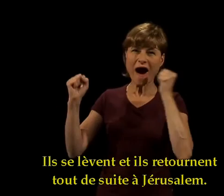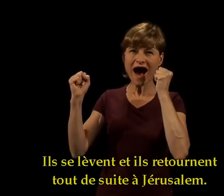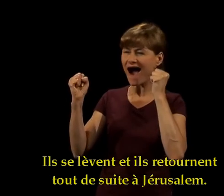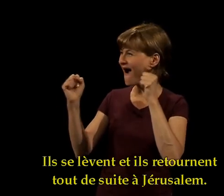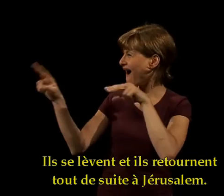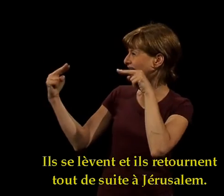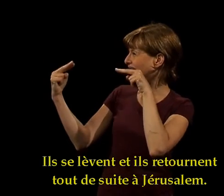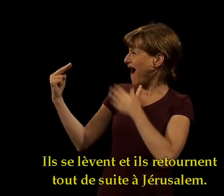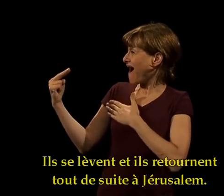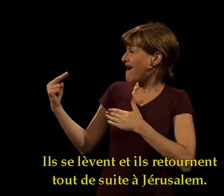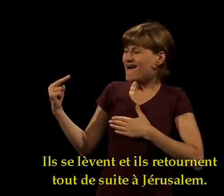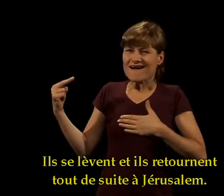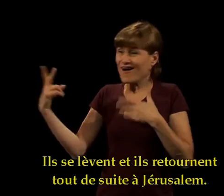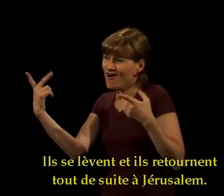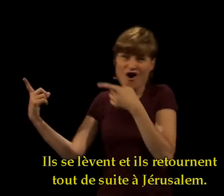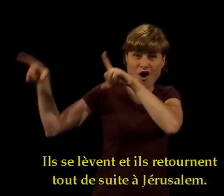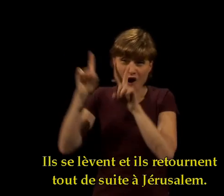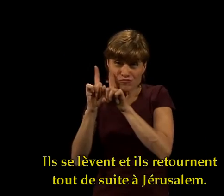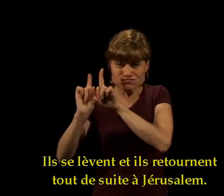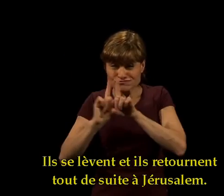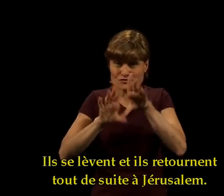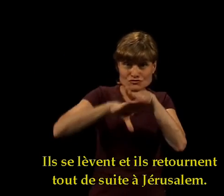Ils se lèvent et ils retournent tout de suite à Jérusalem.